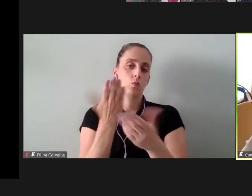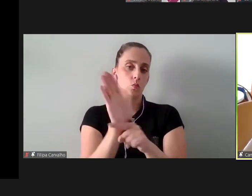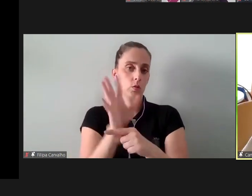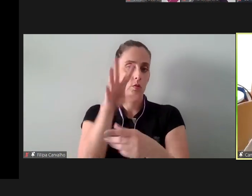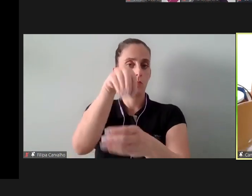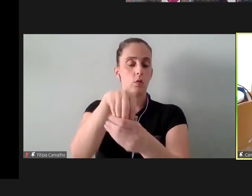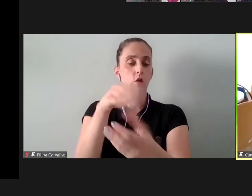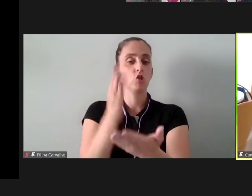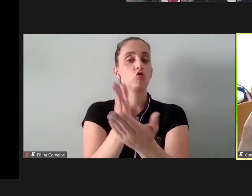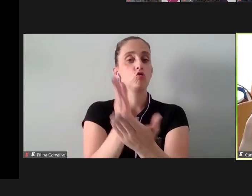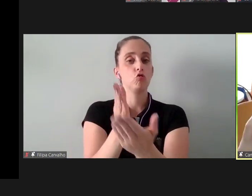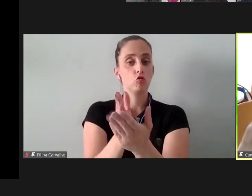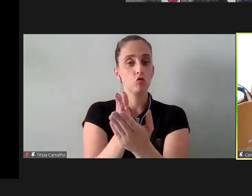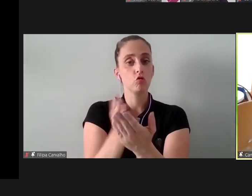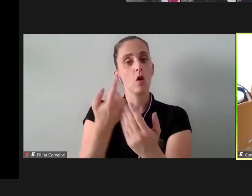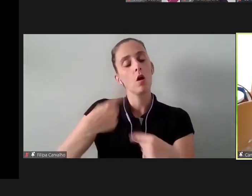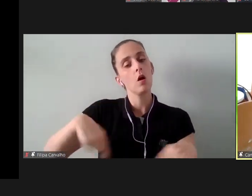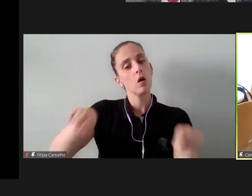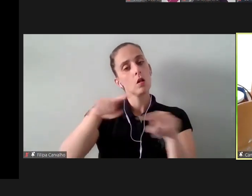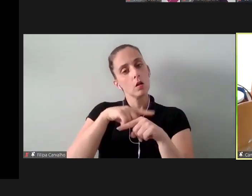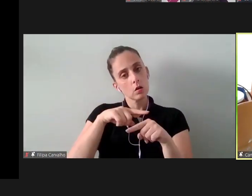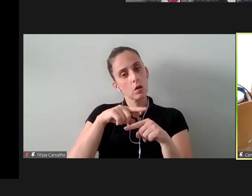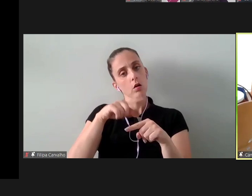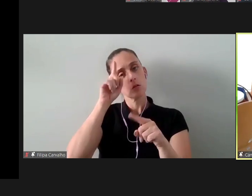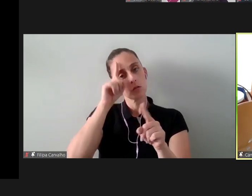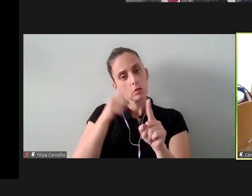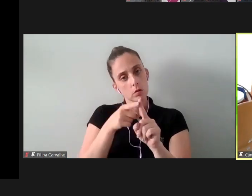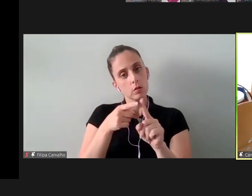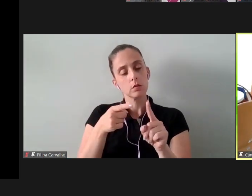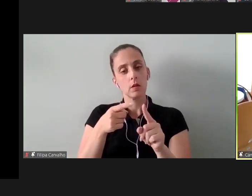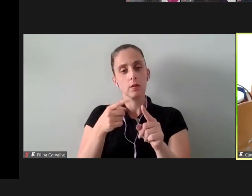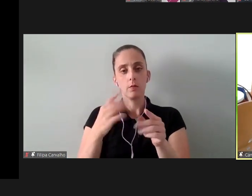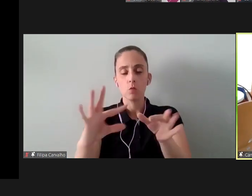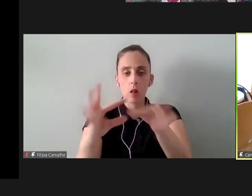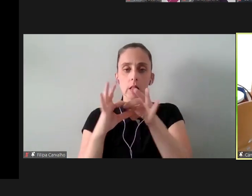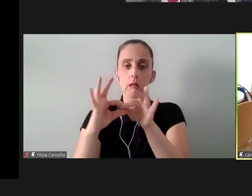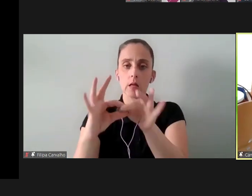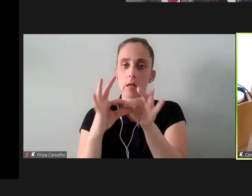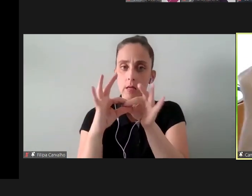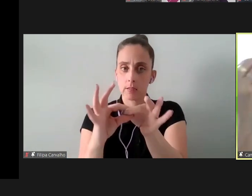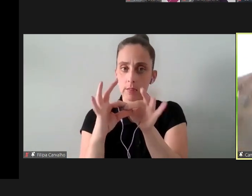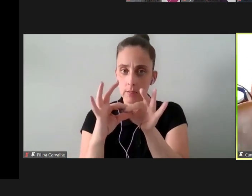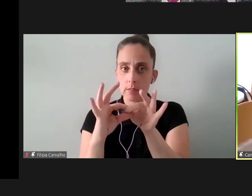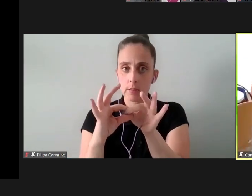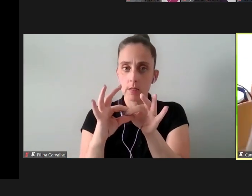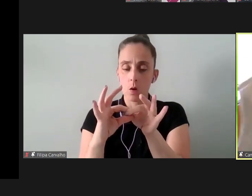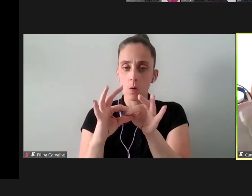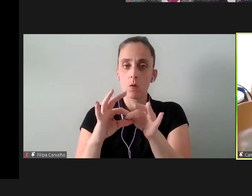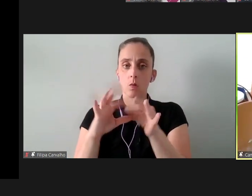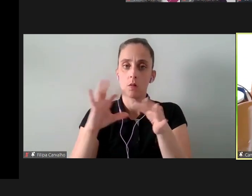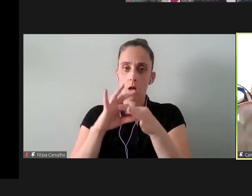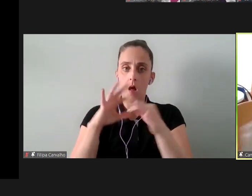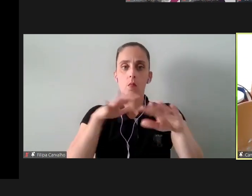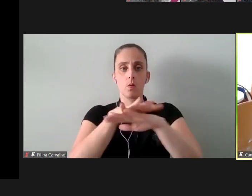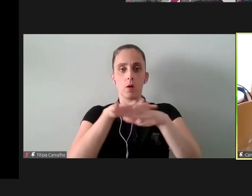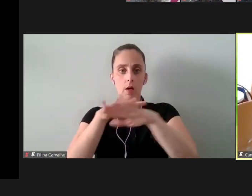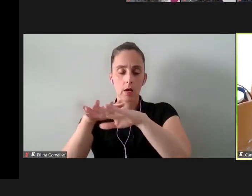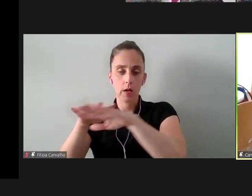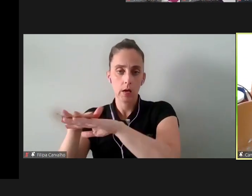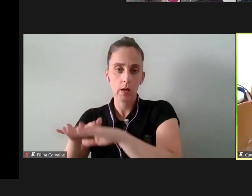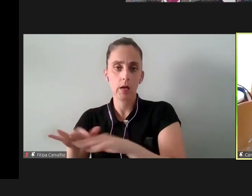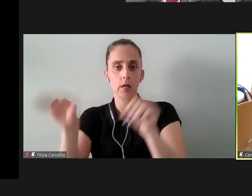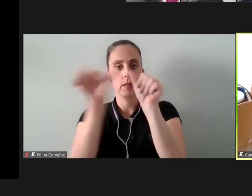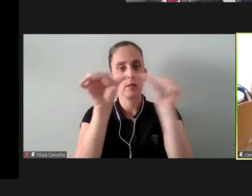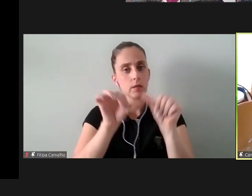gente tem um papel de hub, de nó muito importante na rede, no sistema de inovação no